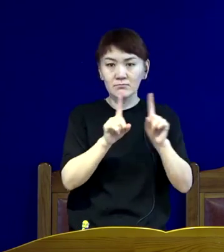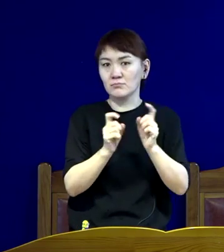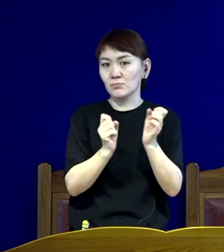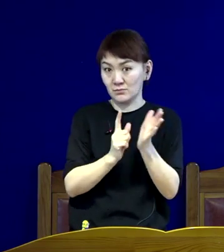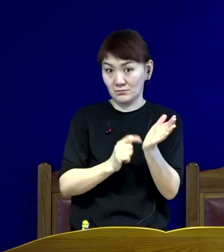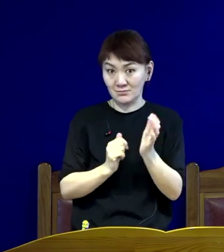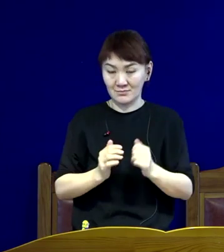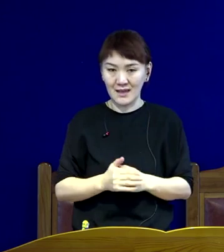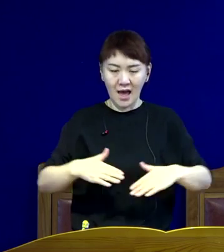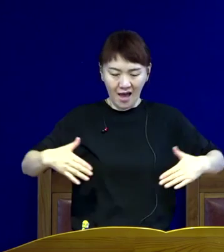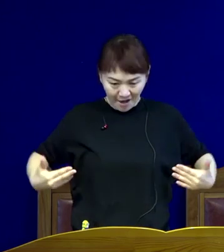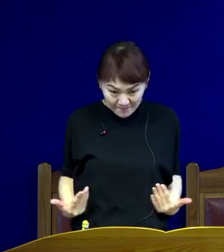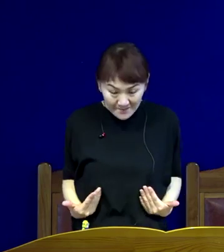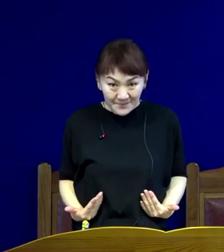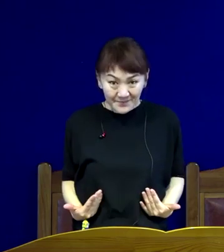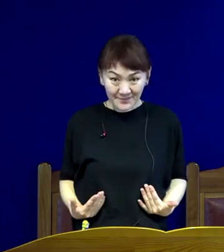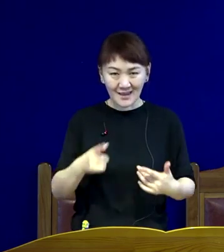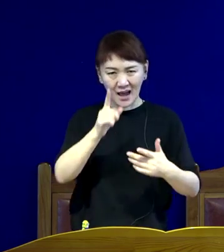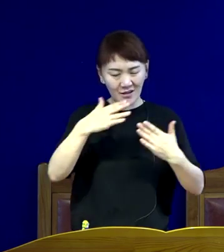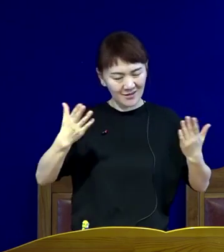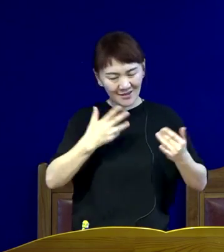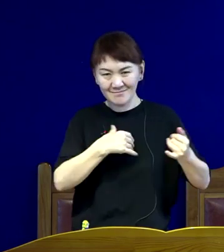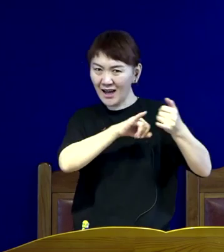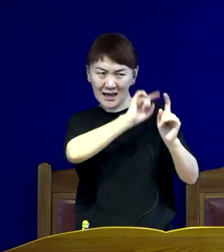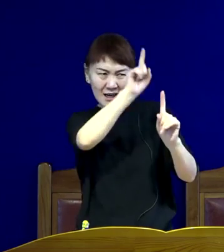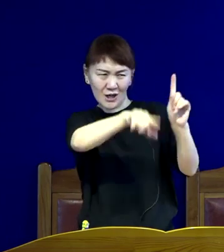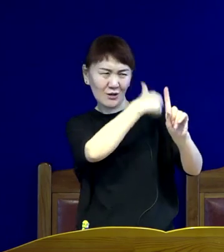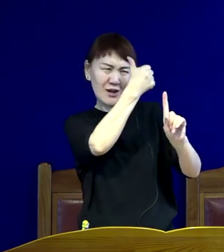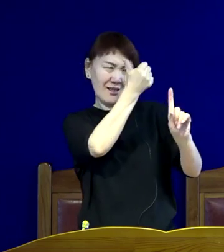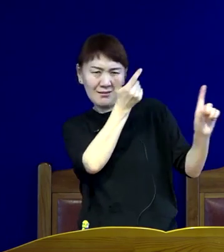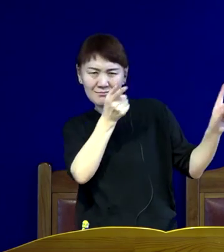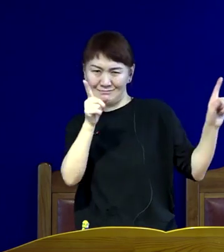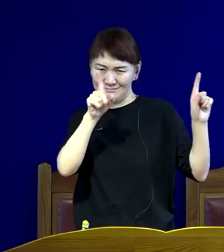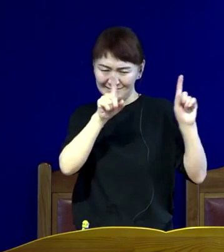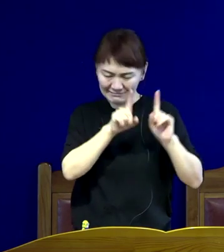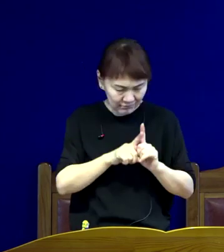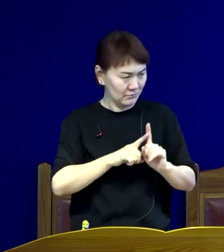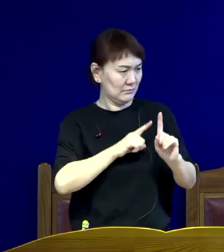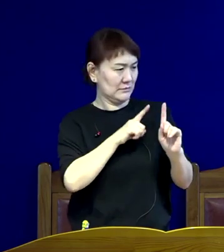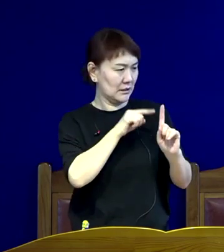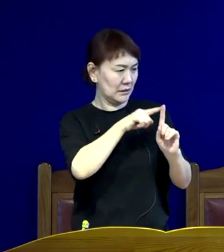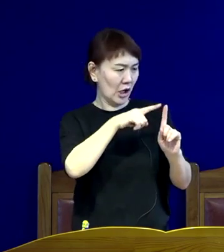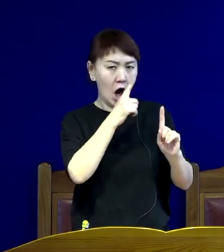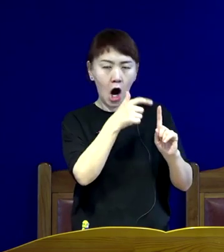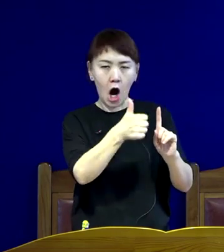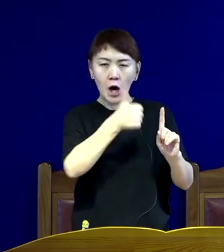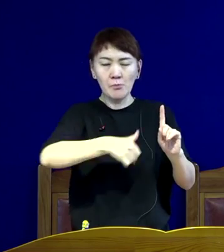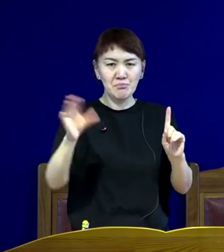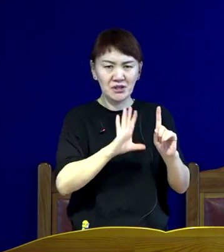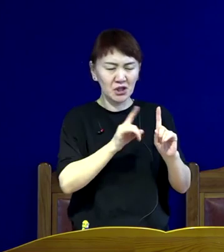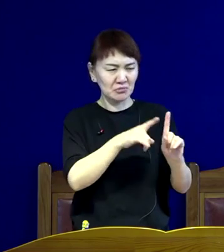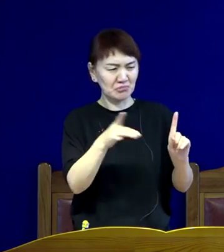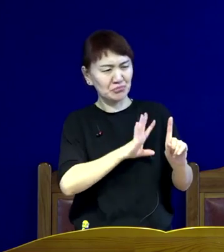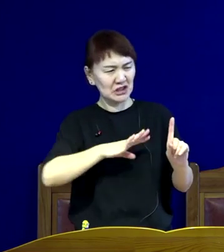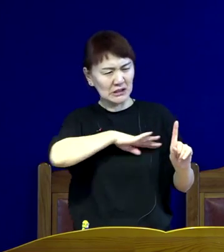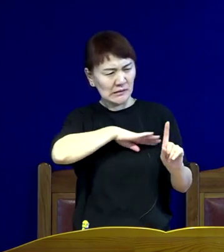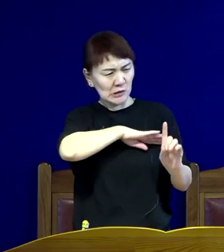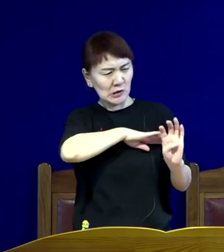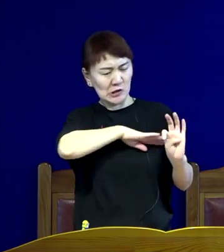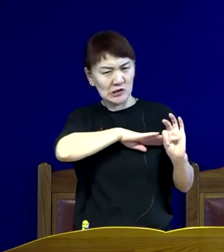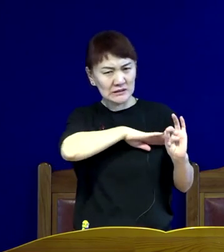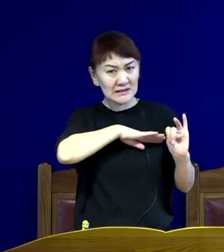амьдраад үзэхээр сайн талаас нь муу тал нь илүү харагддаг. Тэгэхээр бурхны хэмжүүр дээр зогсож чадахгүй байх юм бол